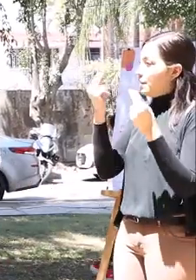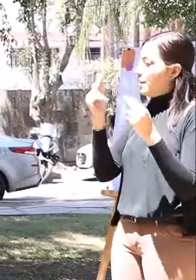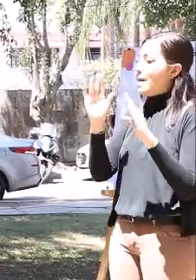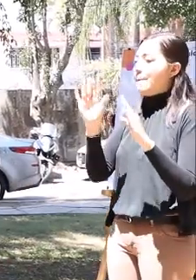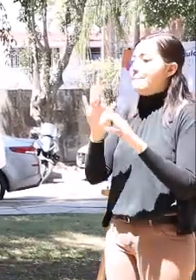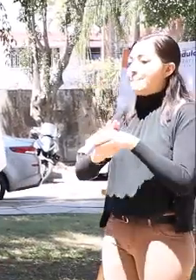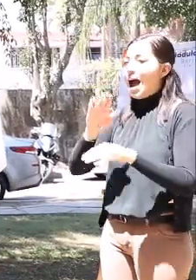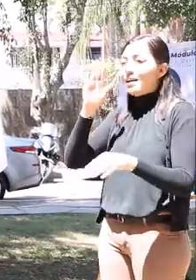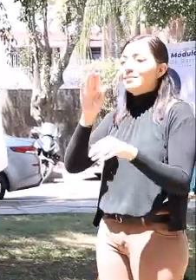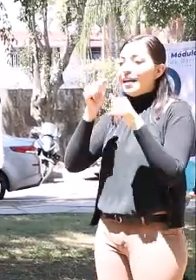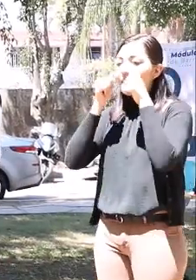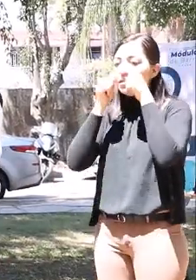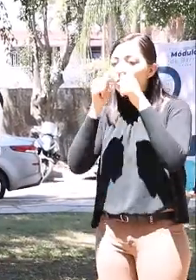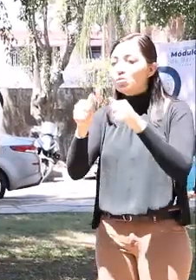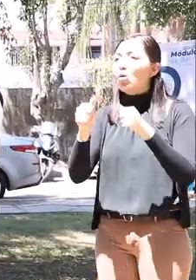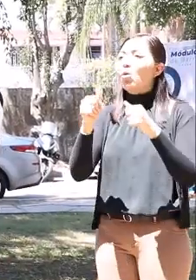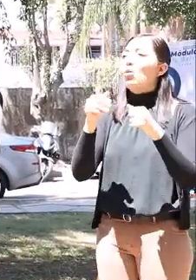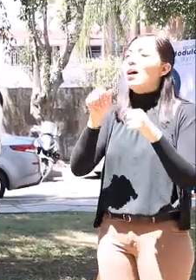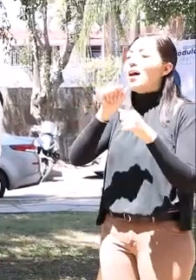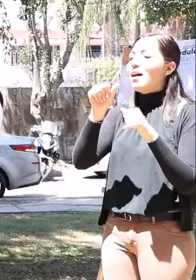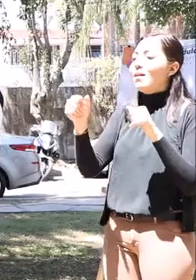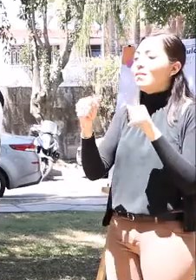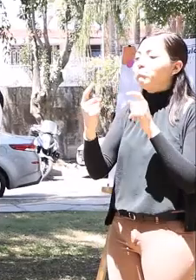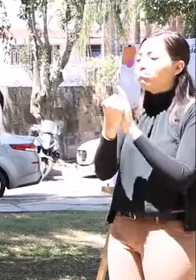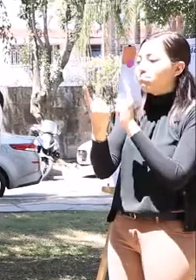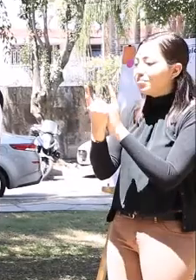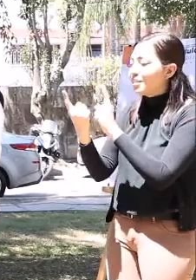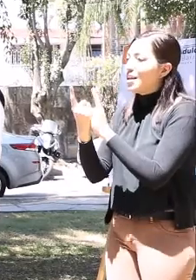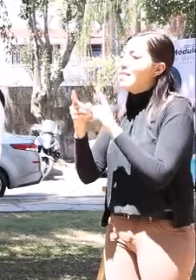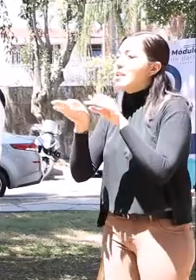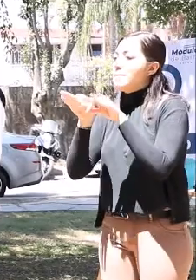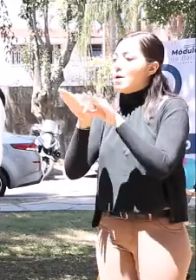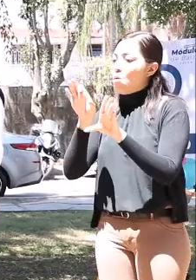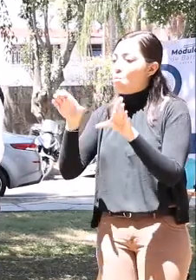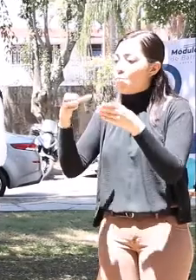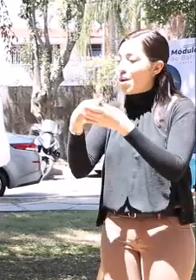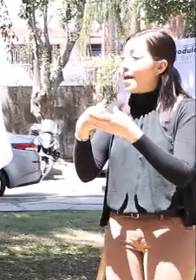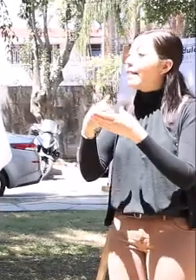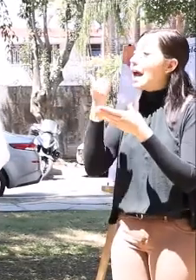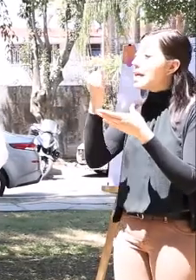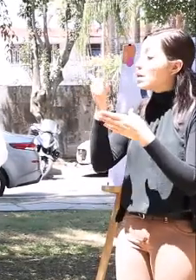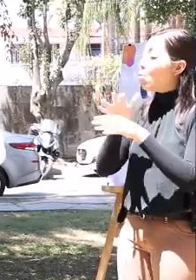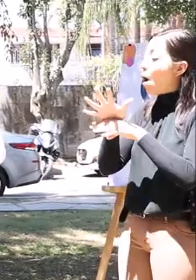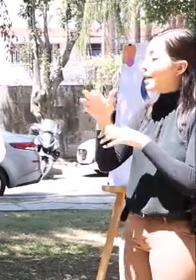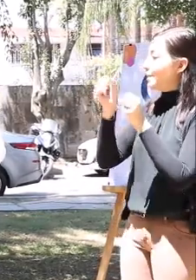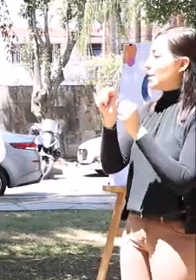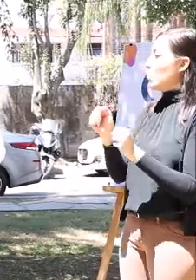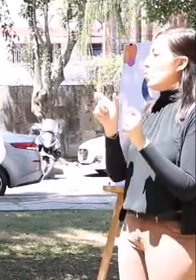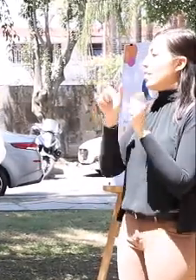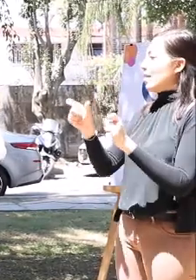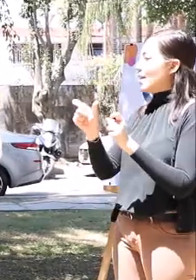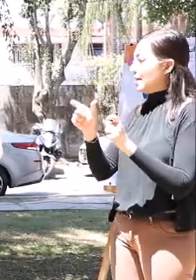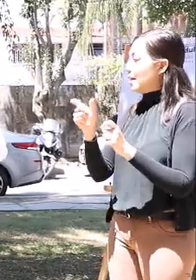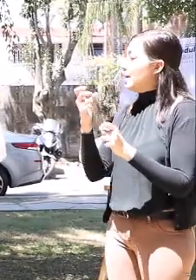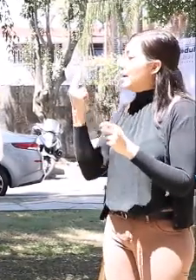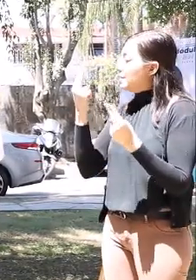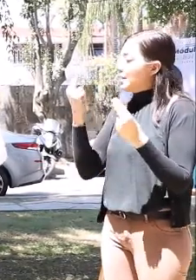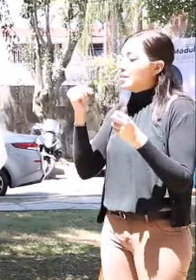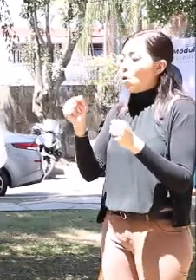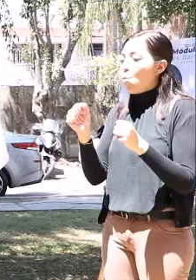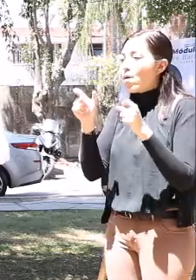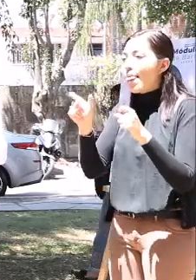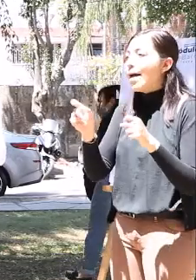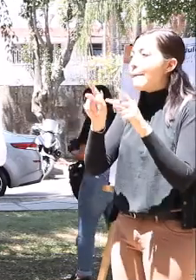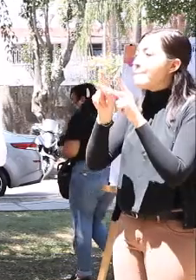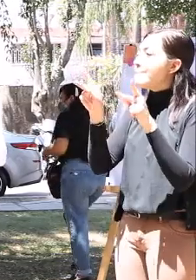el trabajo comunitario y sobre todo la construcción de seguridad ciudadana. Ningún modelo de seguridad, de trabajo y de